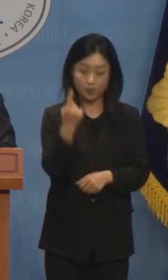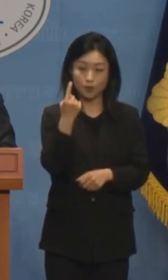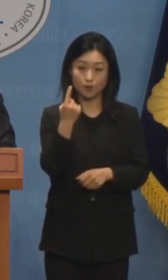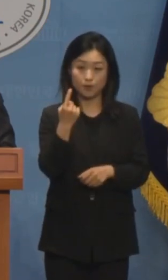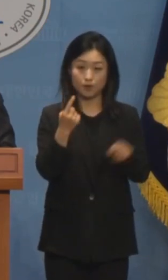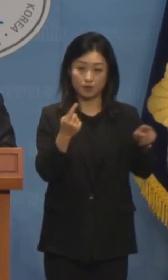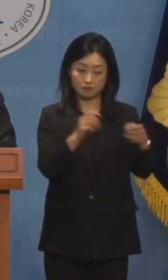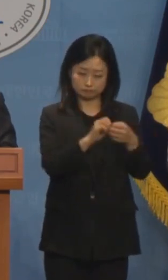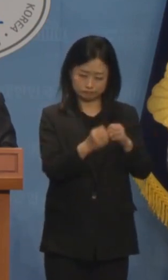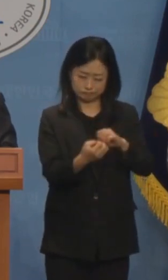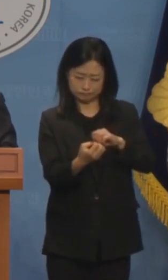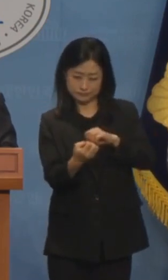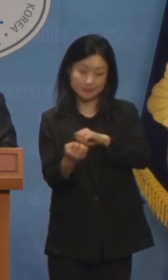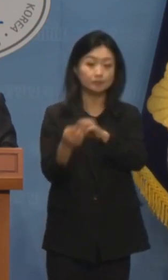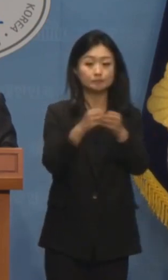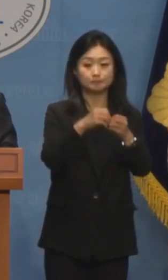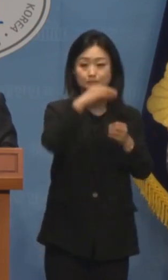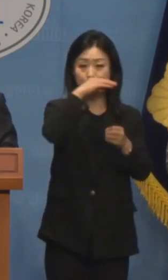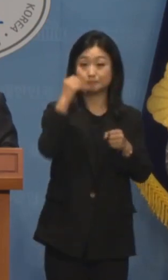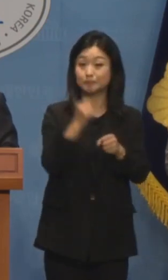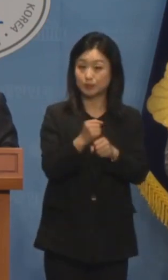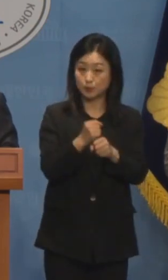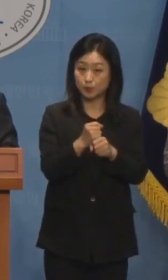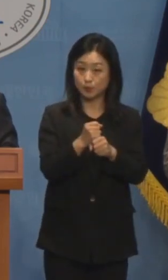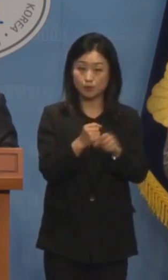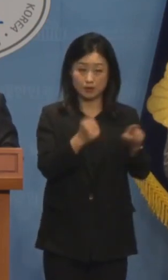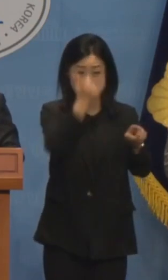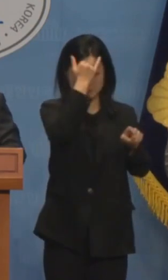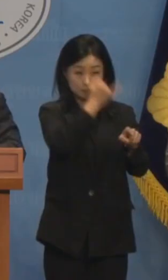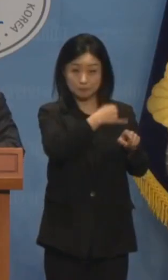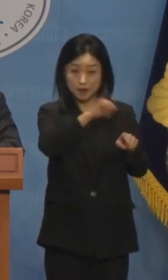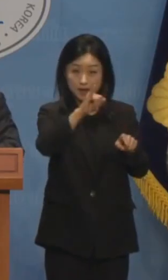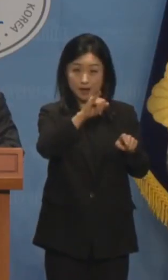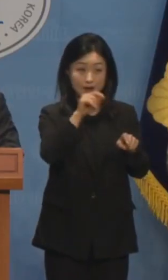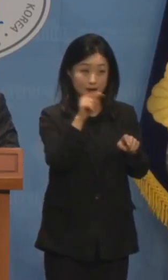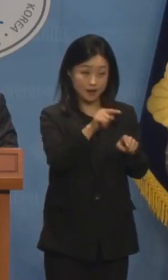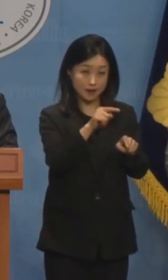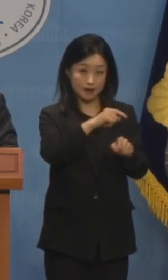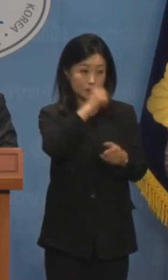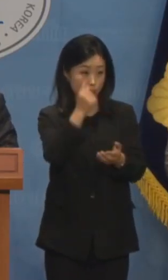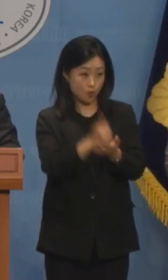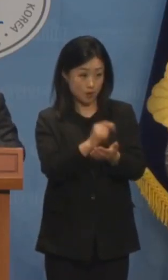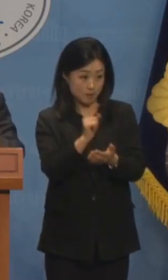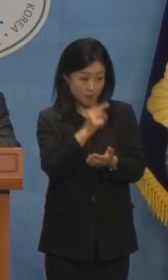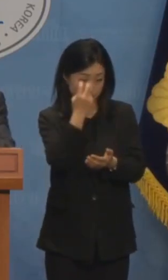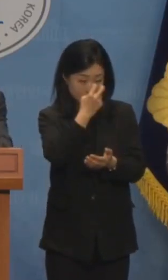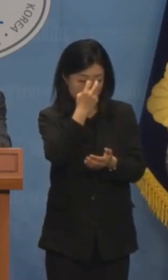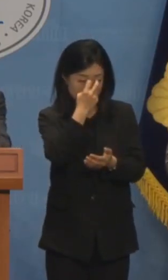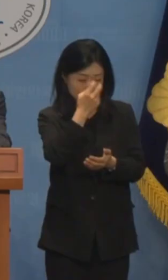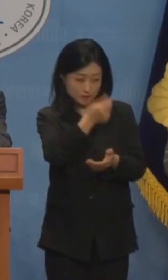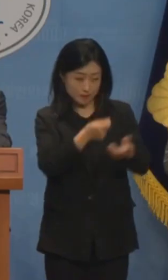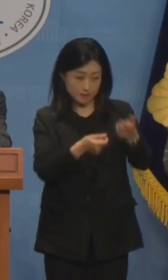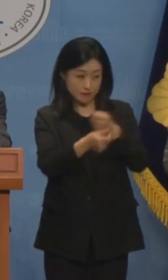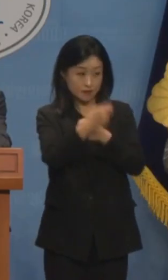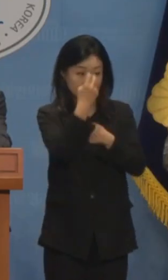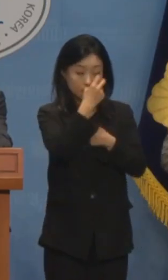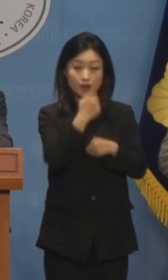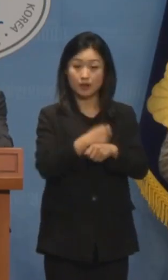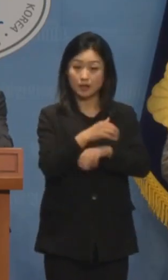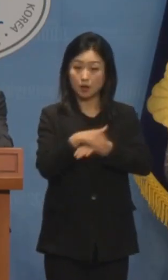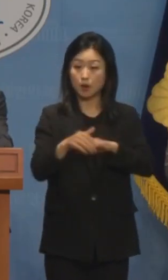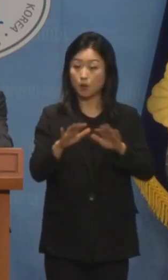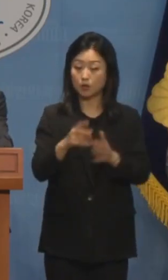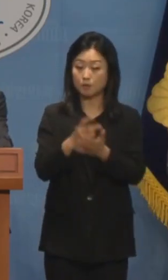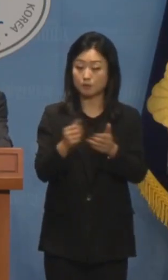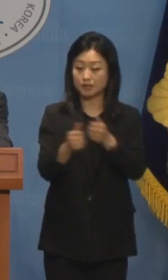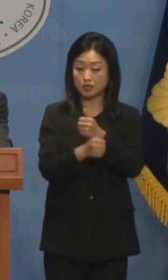정상화를 이루고 무도하고 부도덕한 이들의 죄를 묻겠습니다. 오늘 법사위